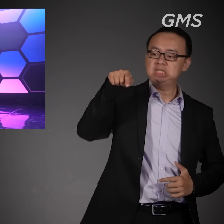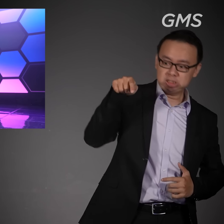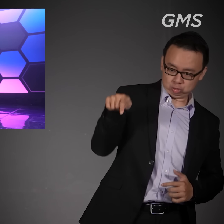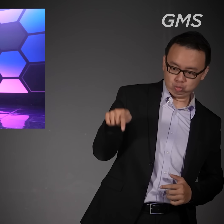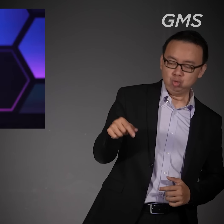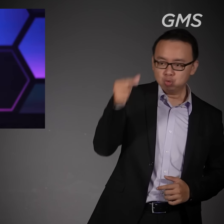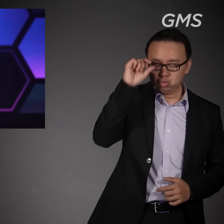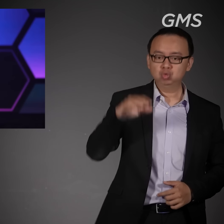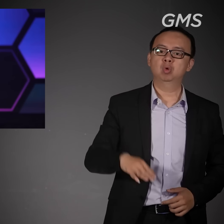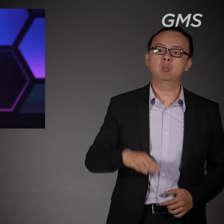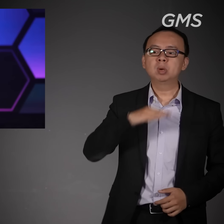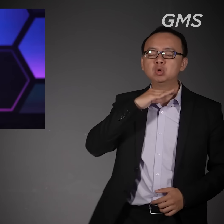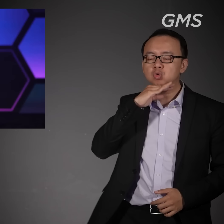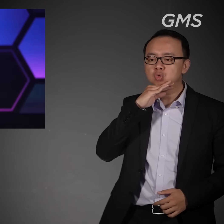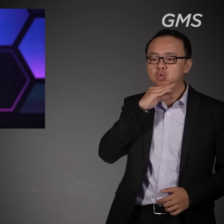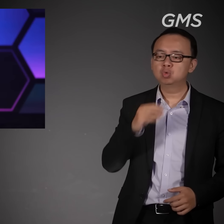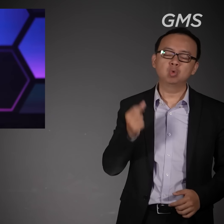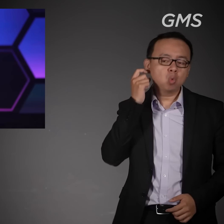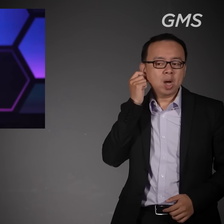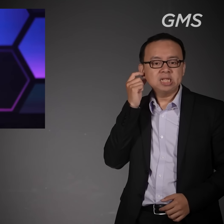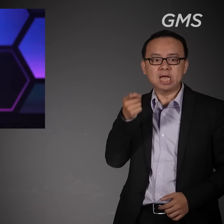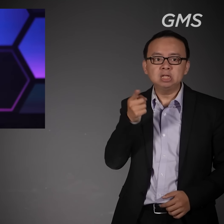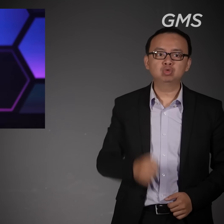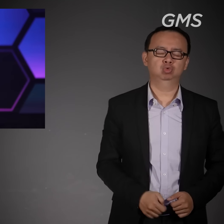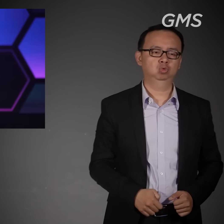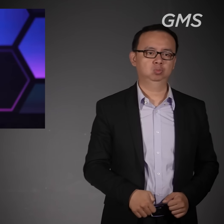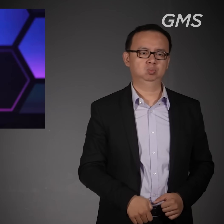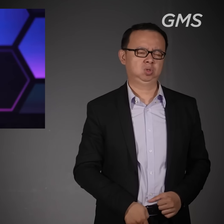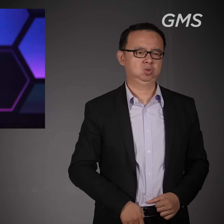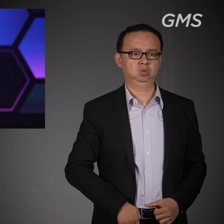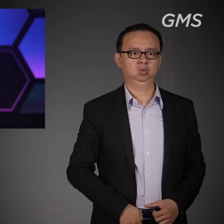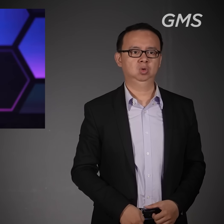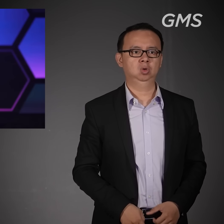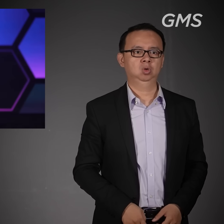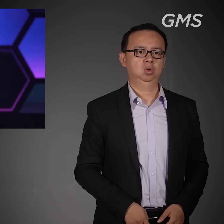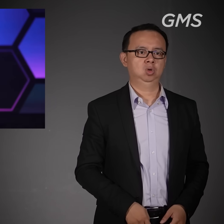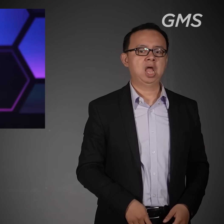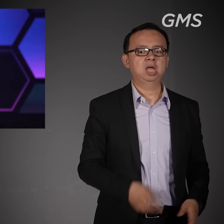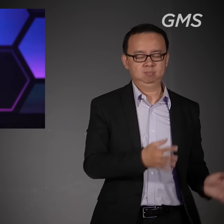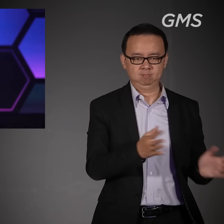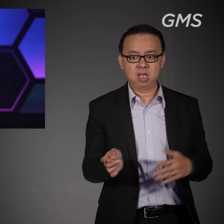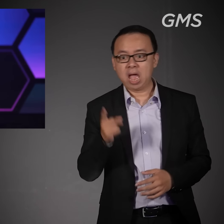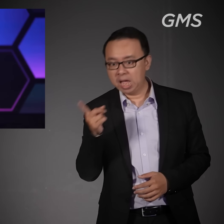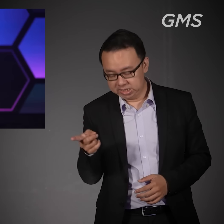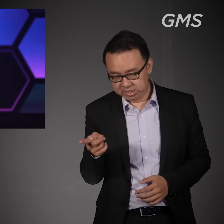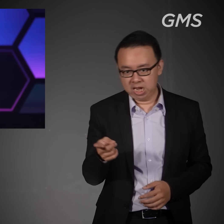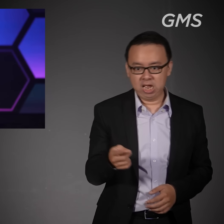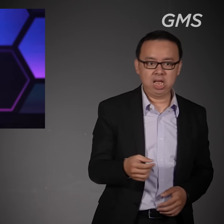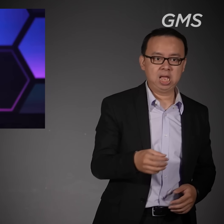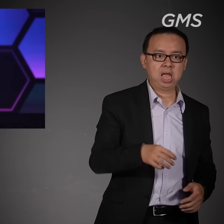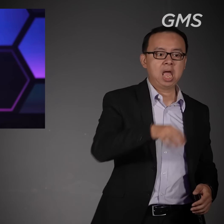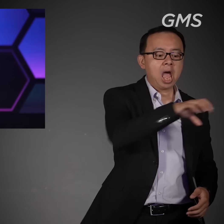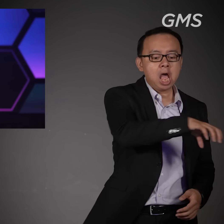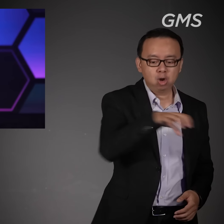itu. Bedanya dengan anggota CG atau jemaat kita yang sudah bersel group atau berconnect